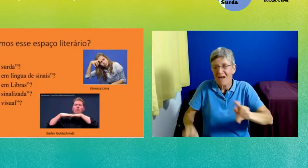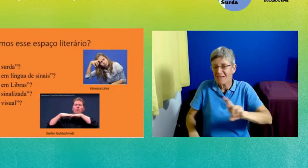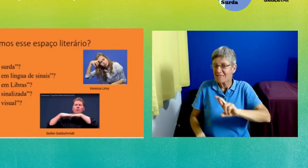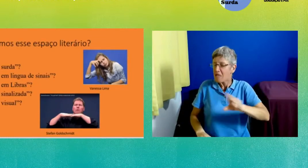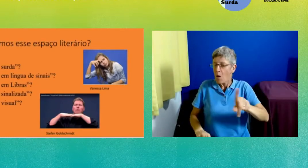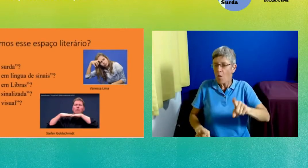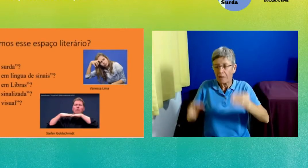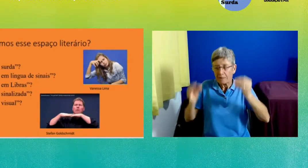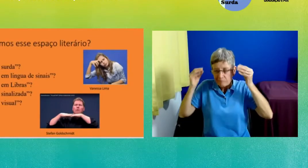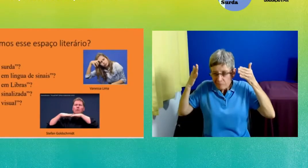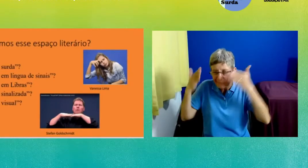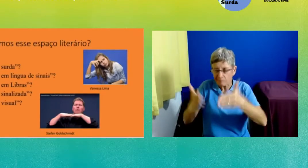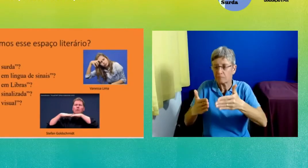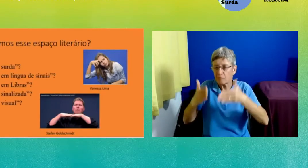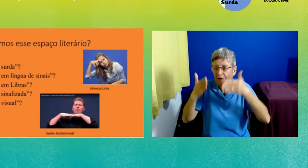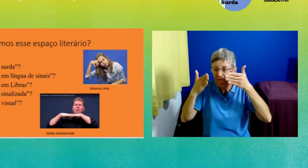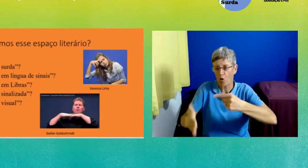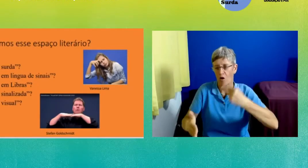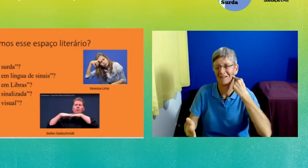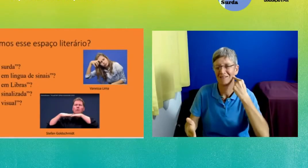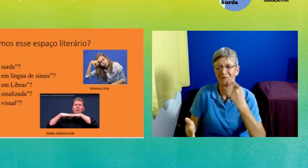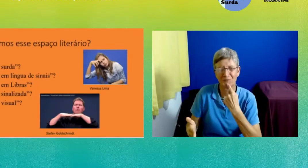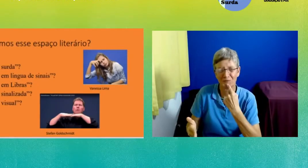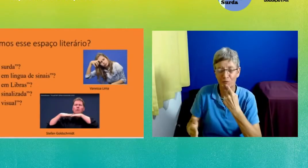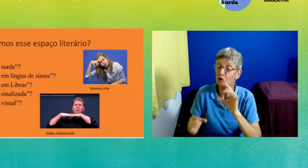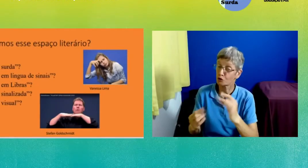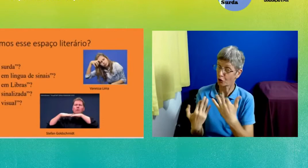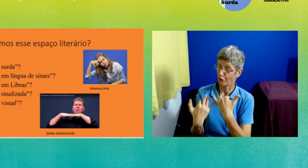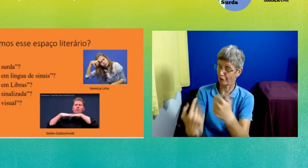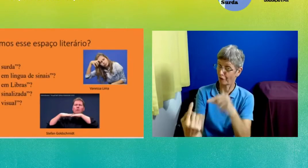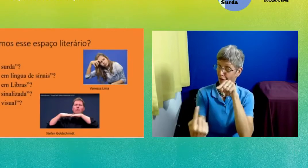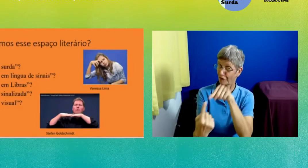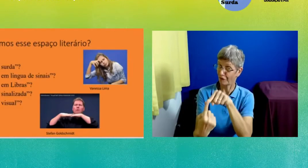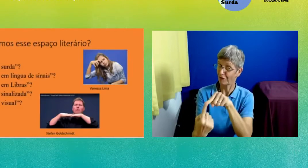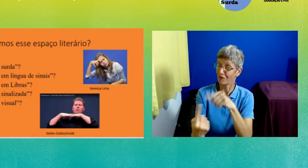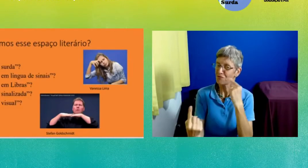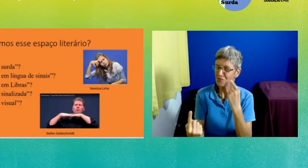ela é passada para Libras, mas o objetivo